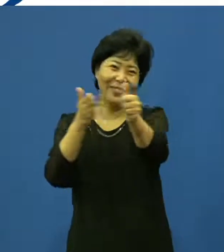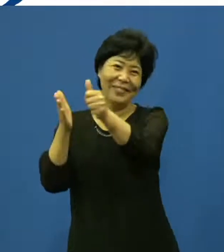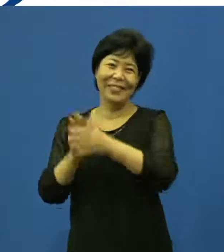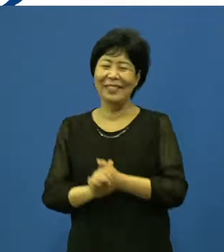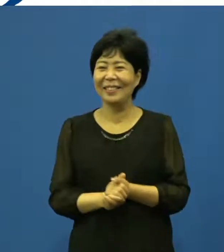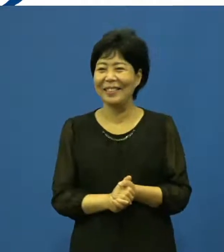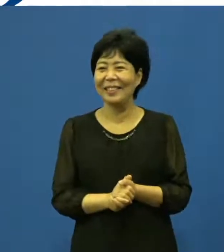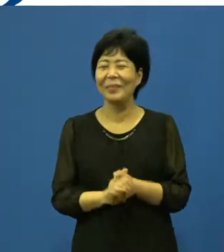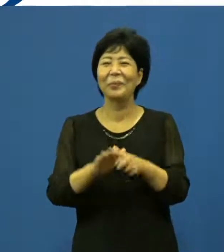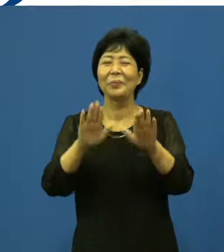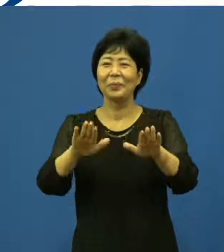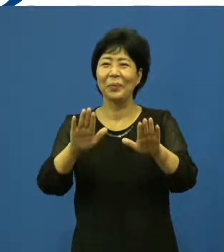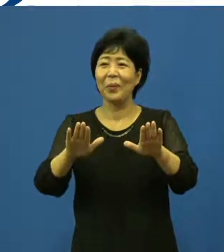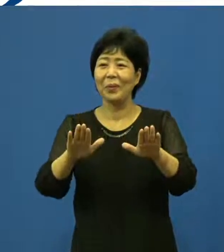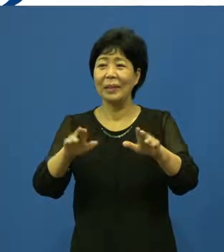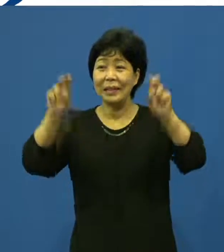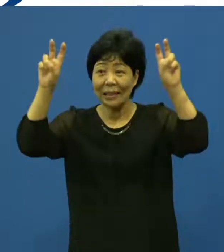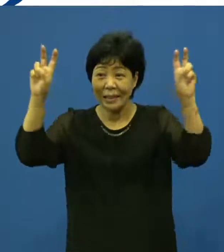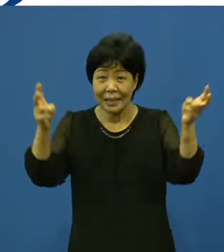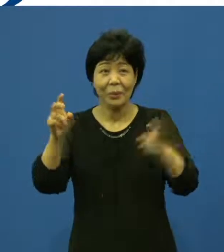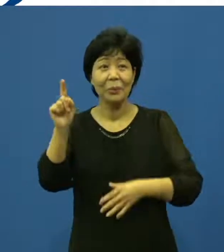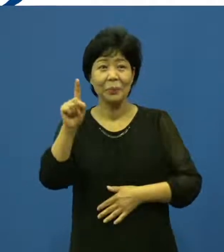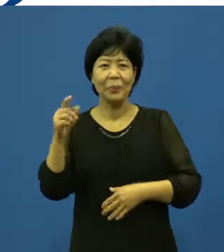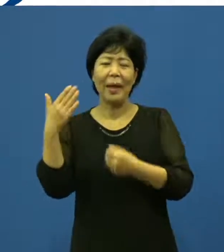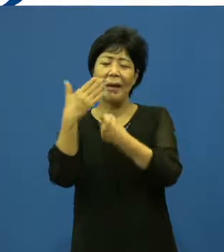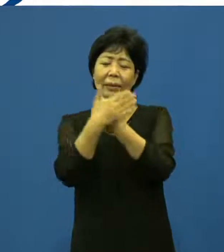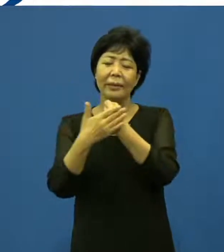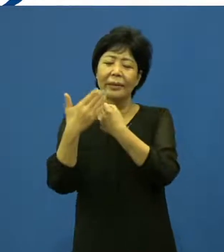오늘은 은혜의 문구라는 말씀입니다.